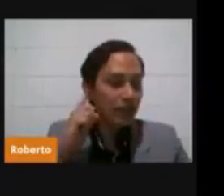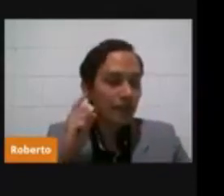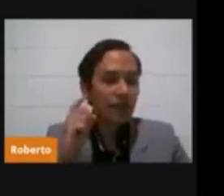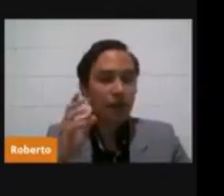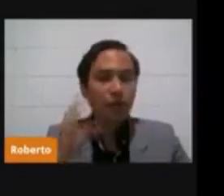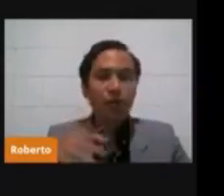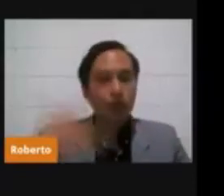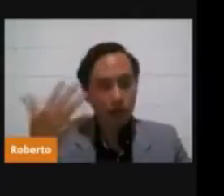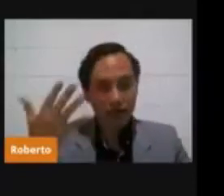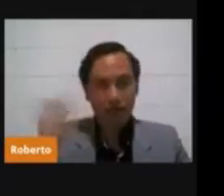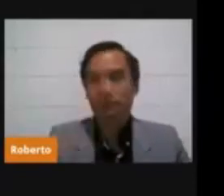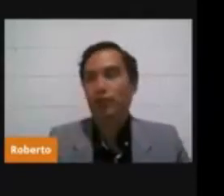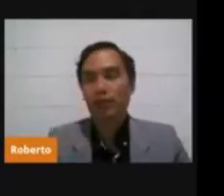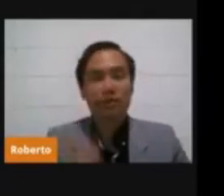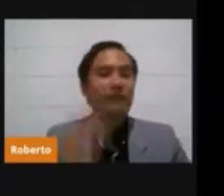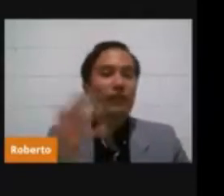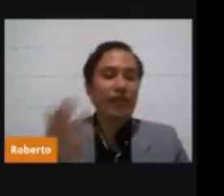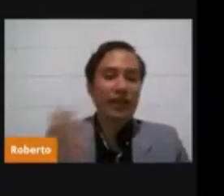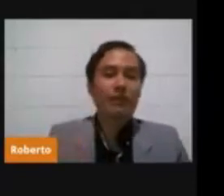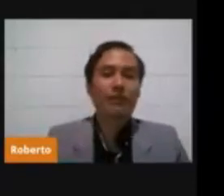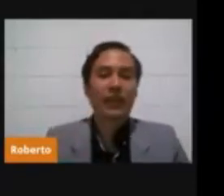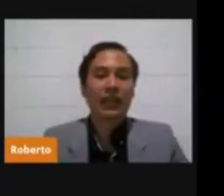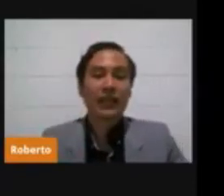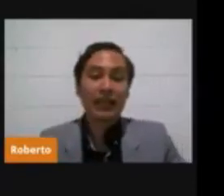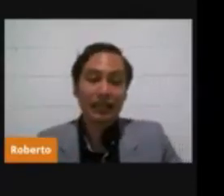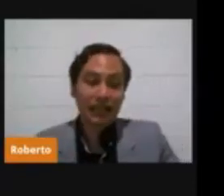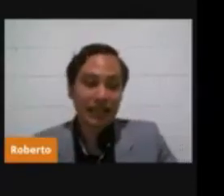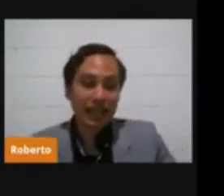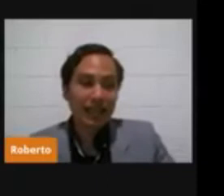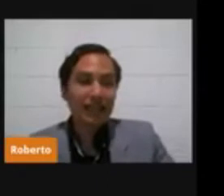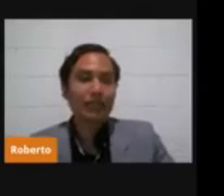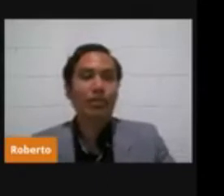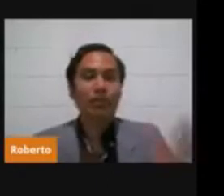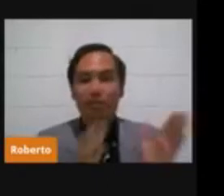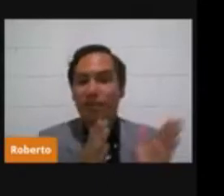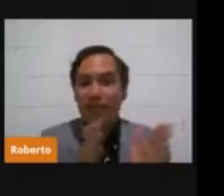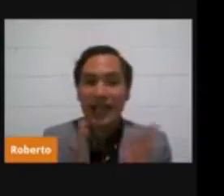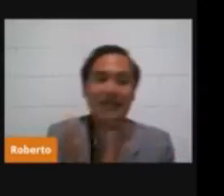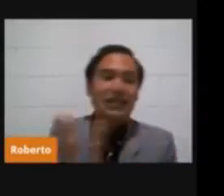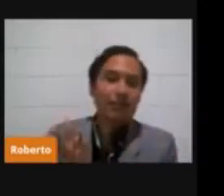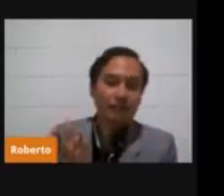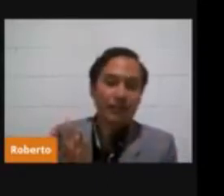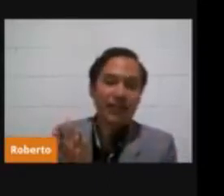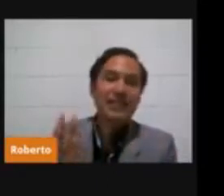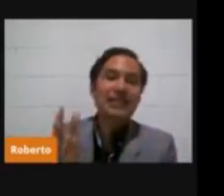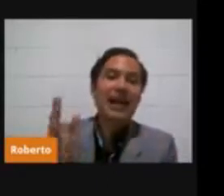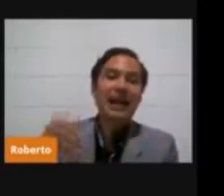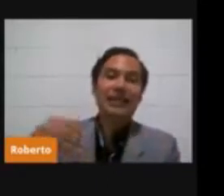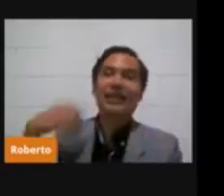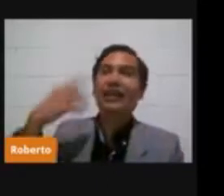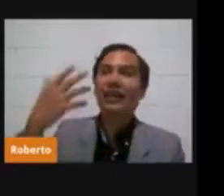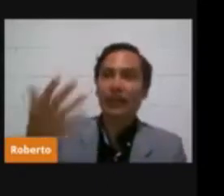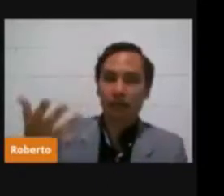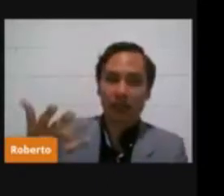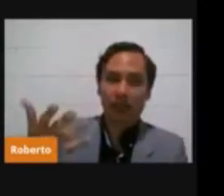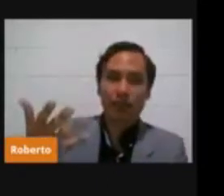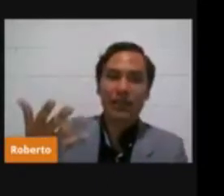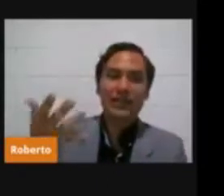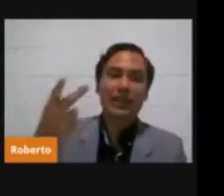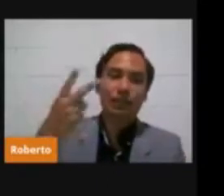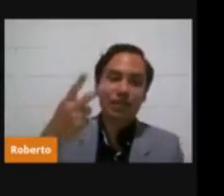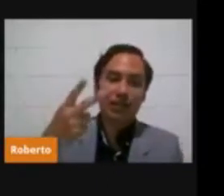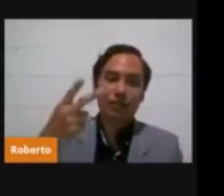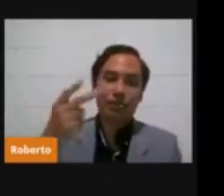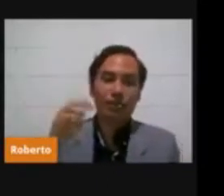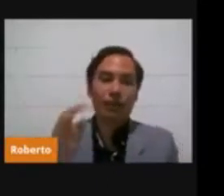el oído o drogas o alguna enfermedad. Y la tercera es cuando el bebé nace y es adquirida, y puede